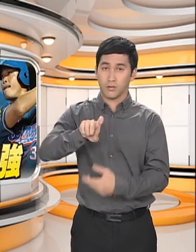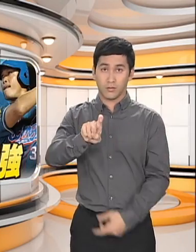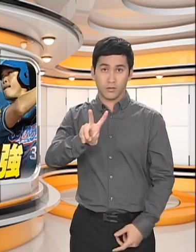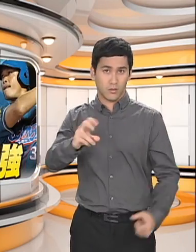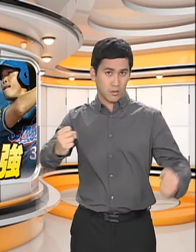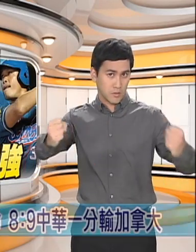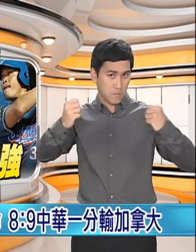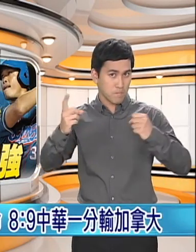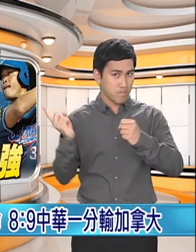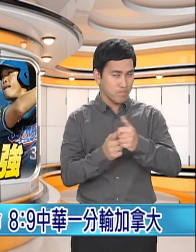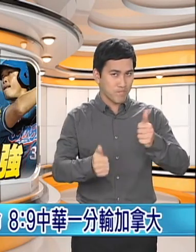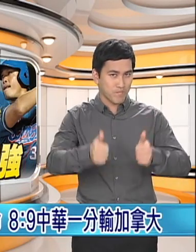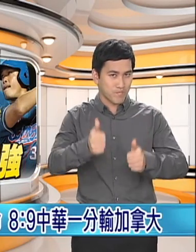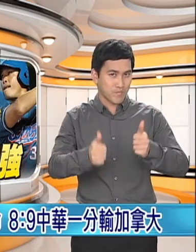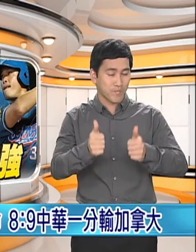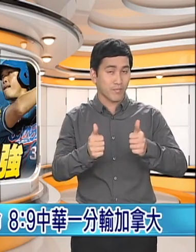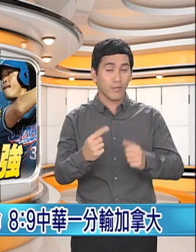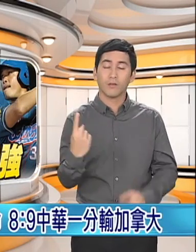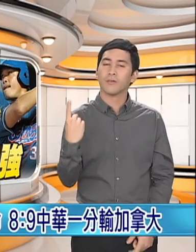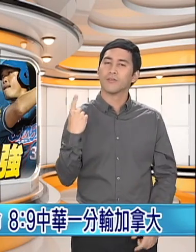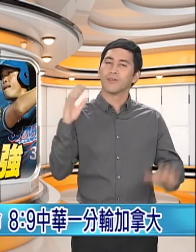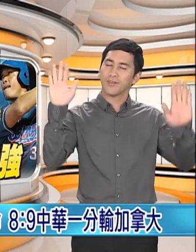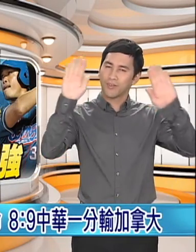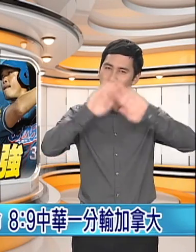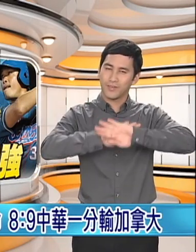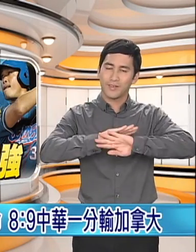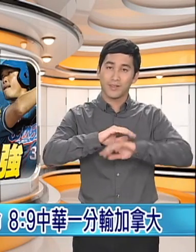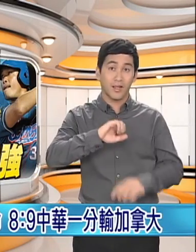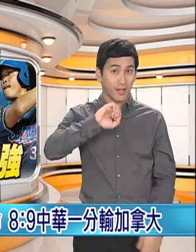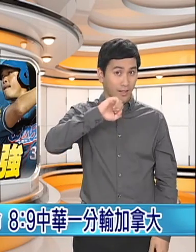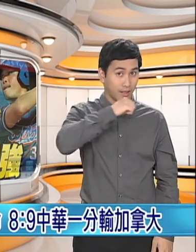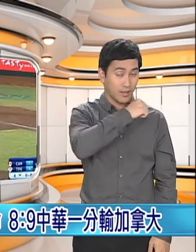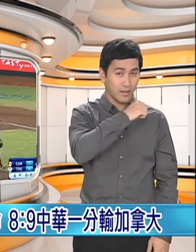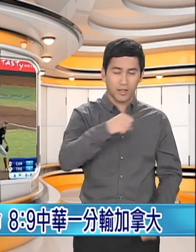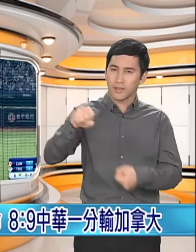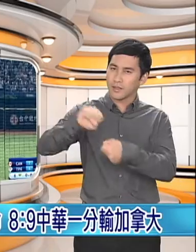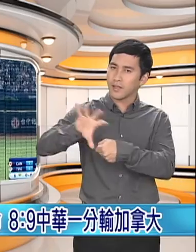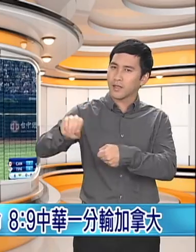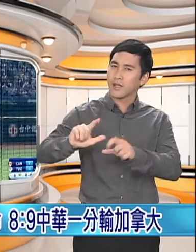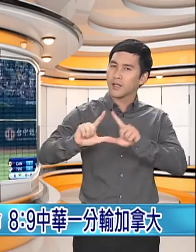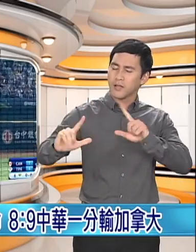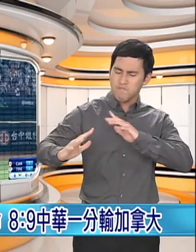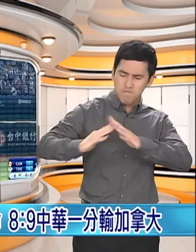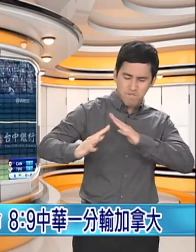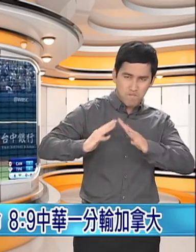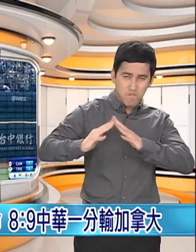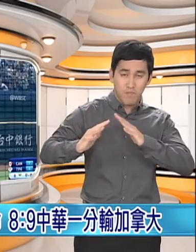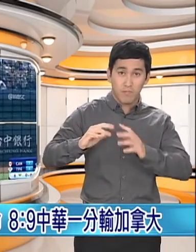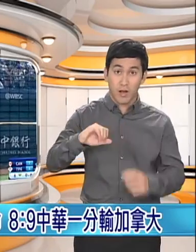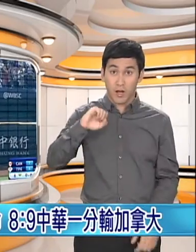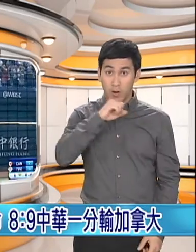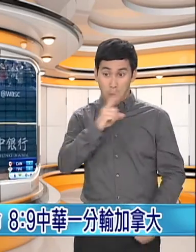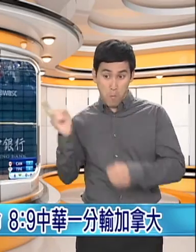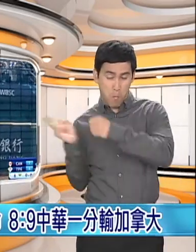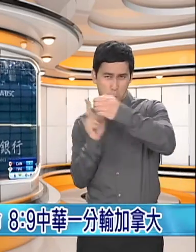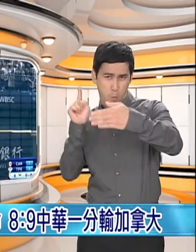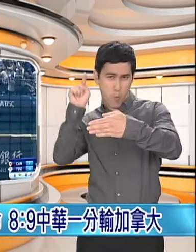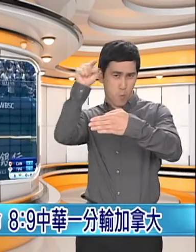世界十二強棒球賽中華隊昨天晚上跟加拿大對擊戰全場是轟出了三發